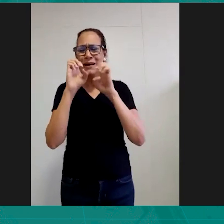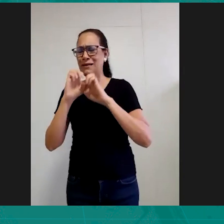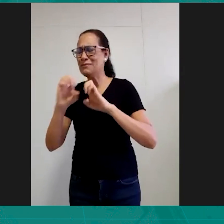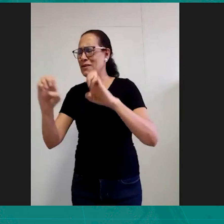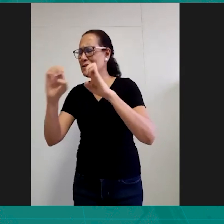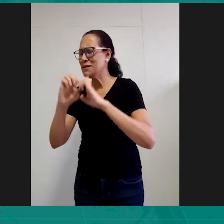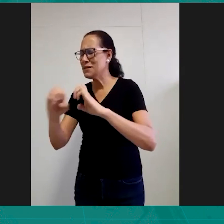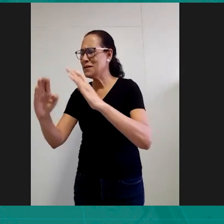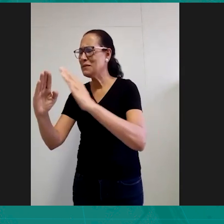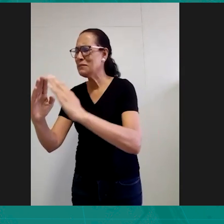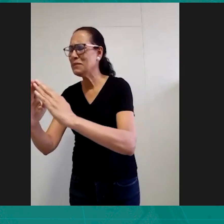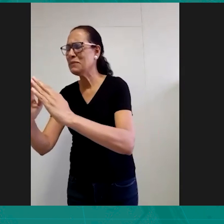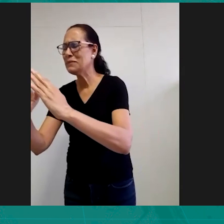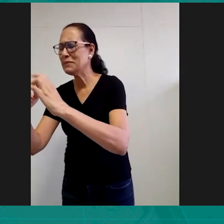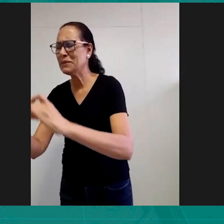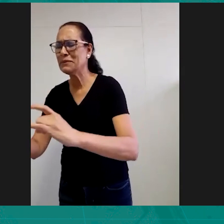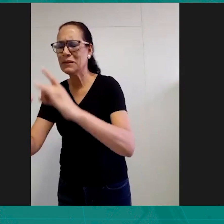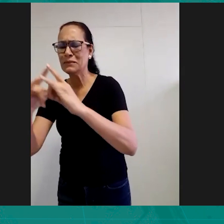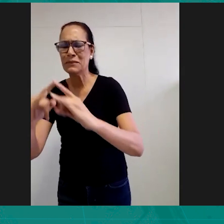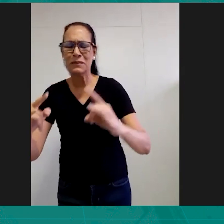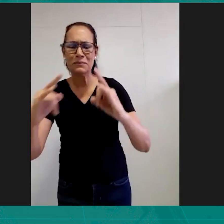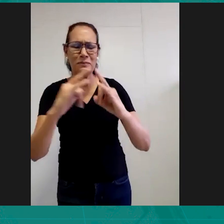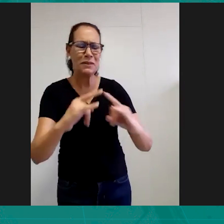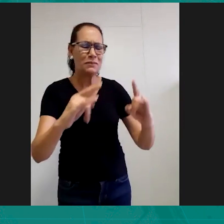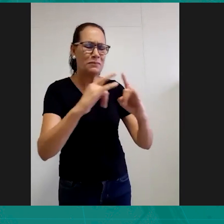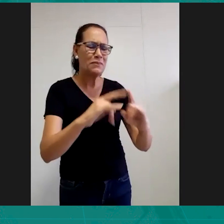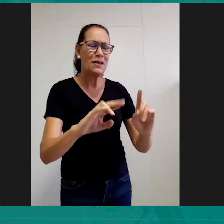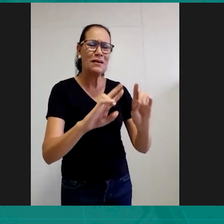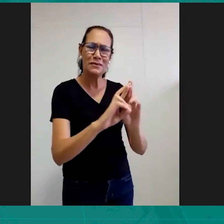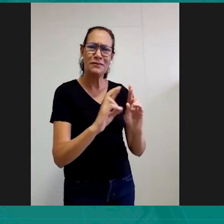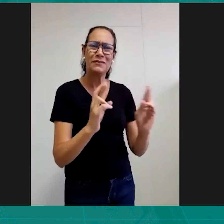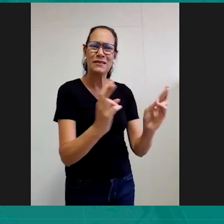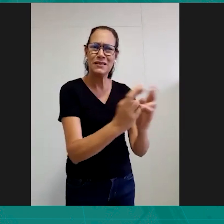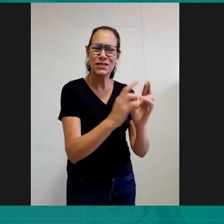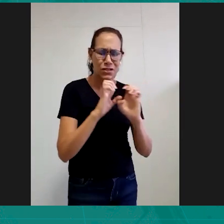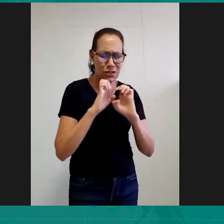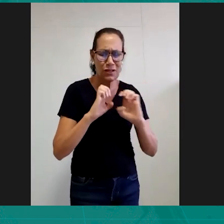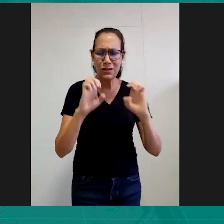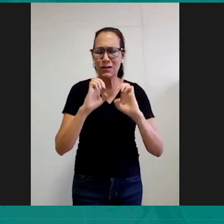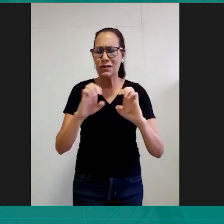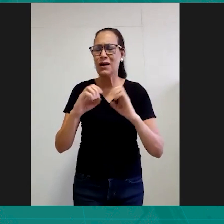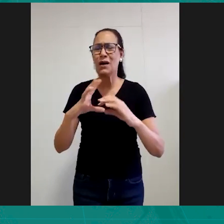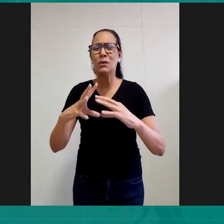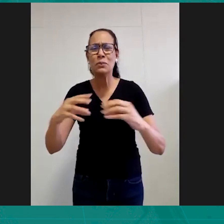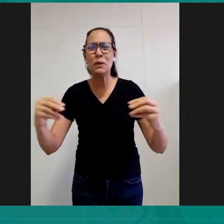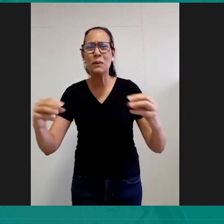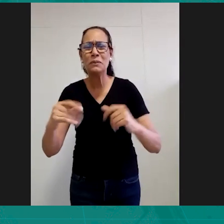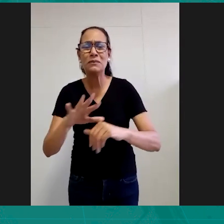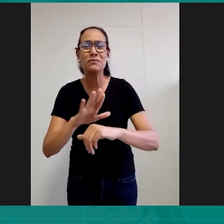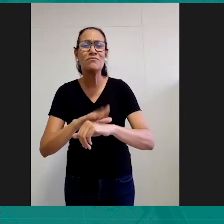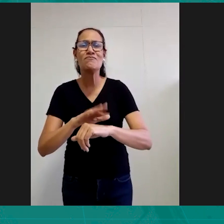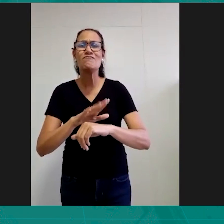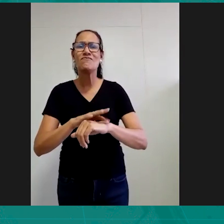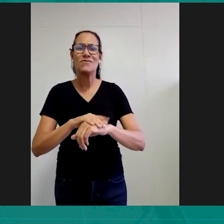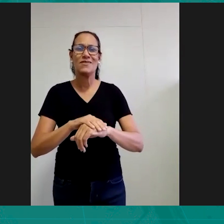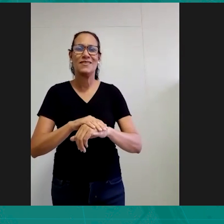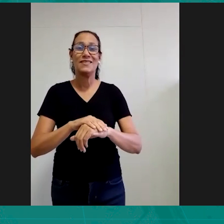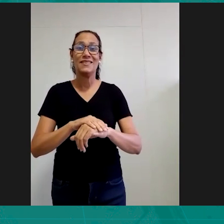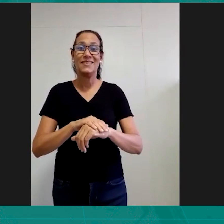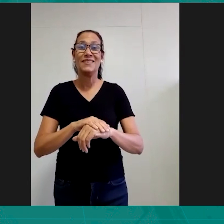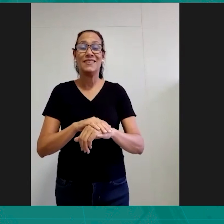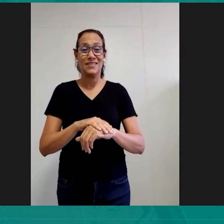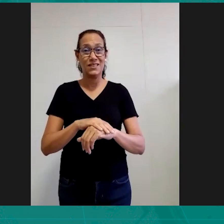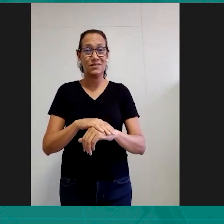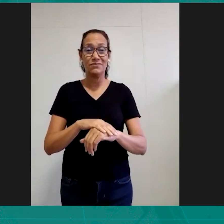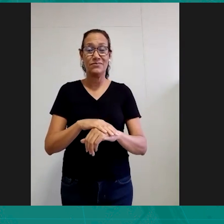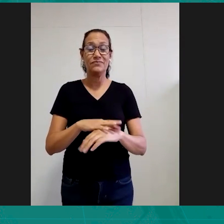do reino, curando toda a sorte de doenças e enfermidades. Irmãos, é o que vocês fazem nas ruas.